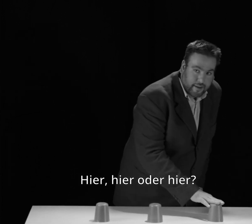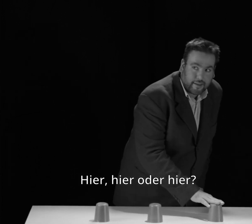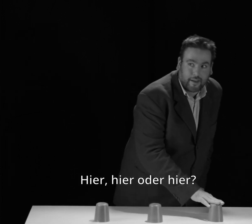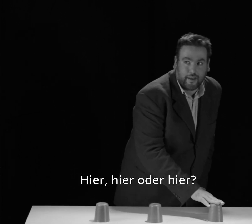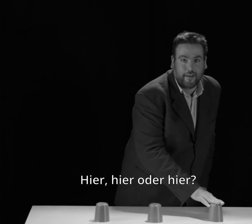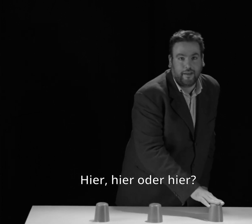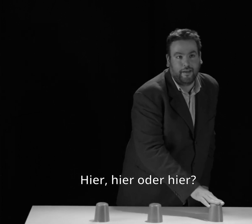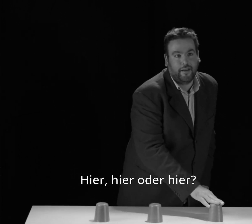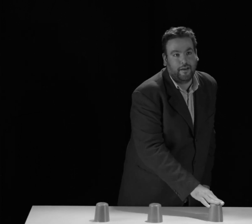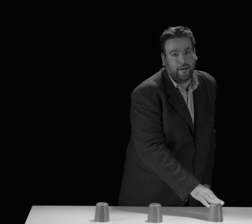hier?